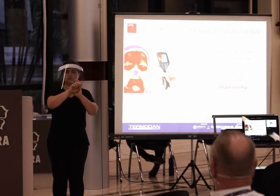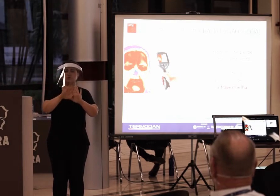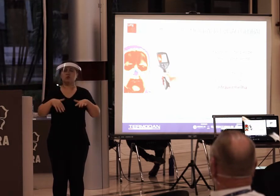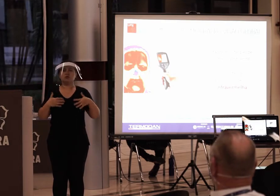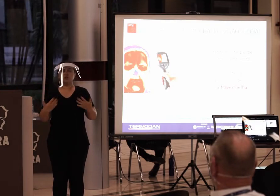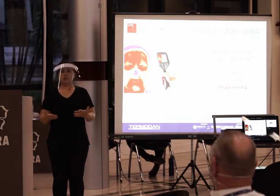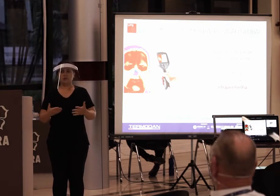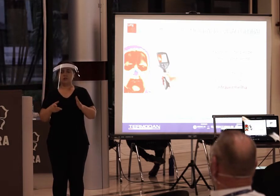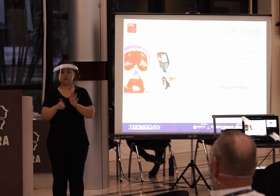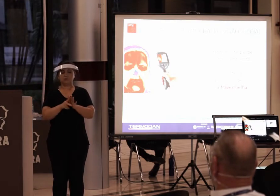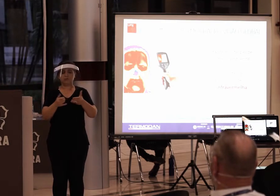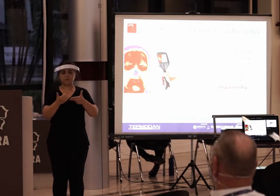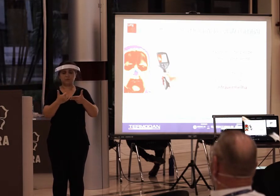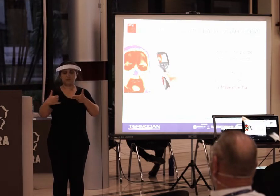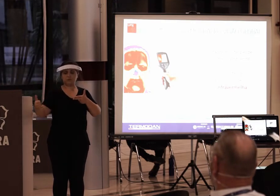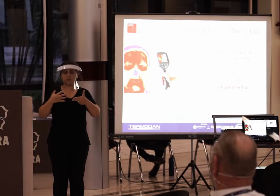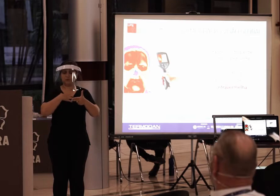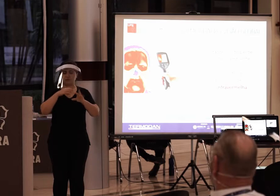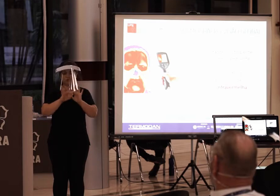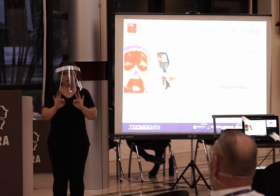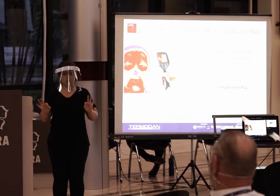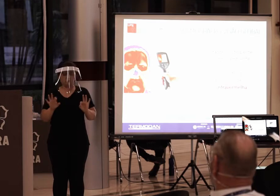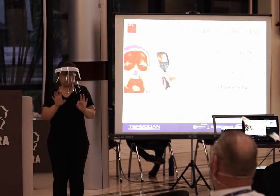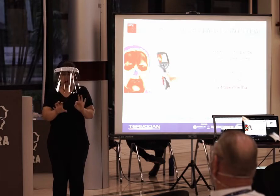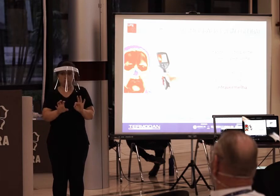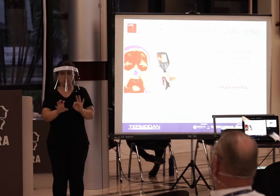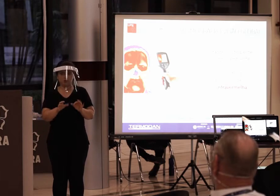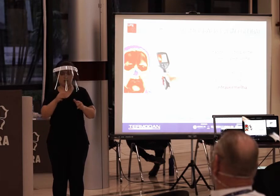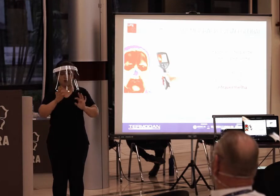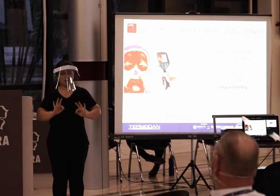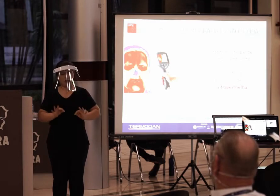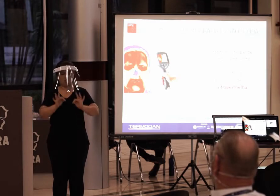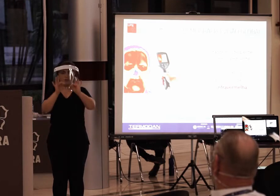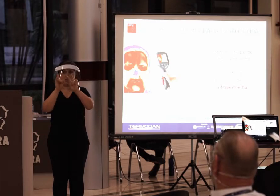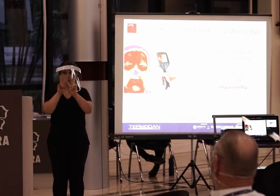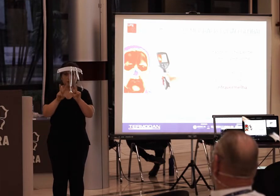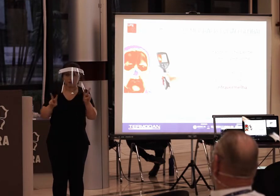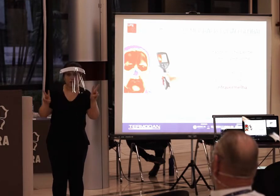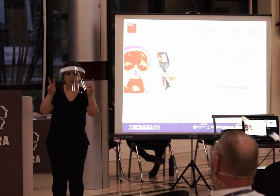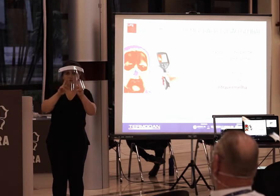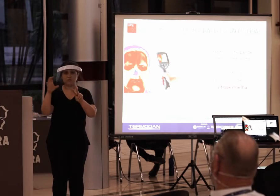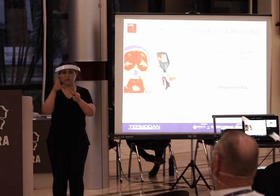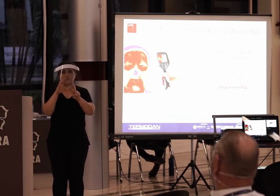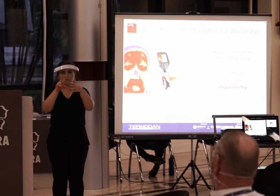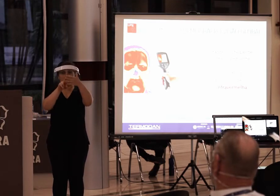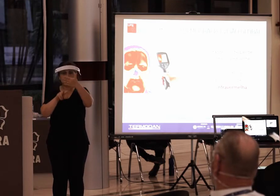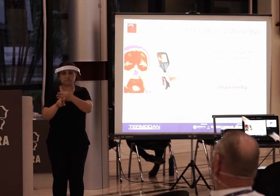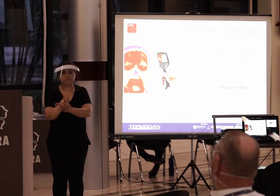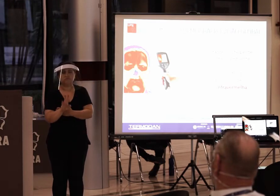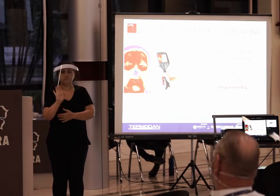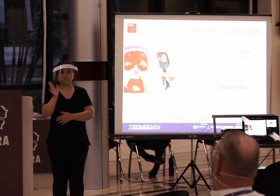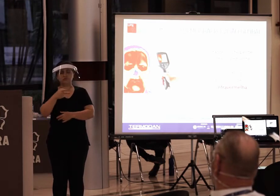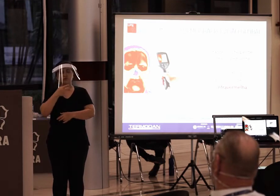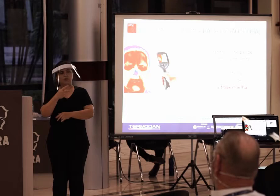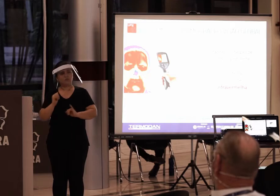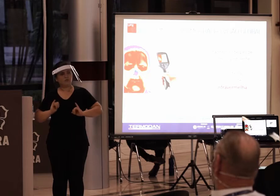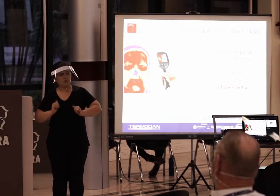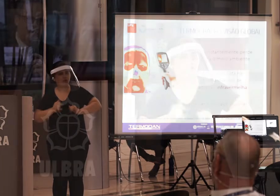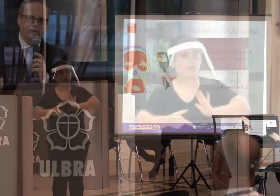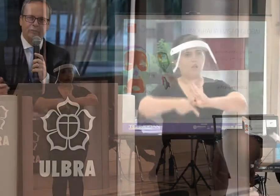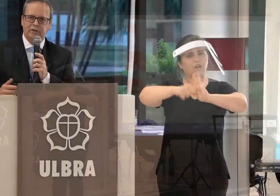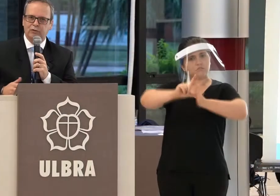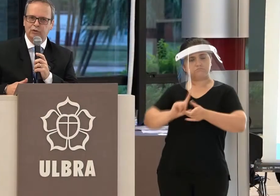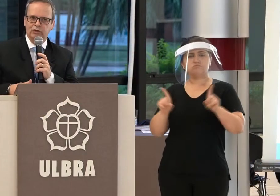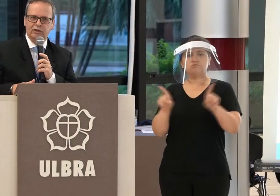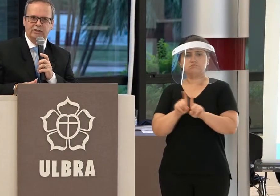Então, a termografia, de uma forma bem simples, é isso aí. É a técnica de ver esse calor invisível. Já foi citado aí o pessoal tirando